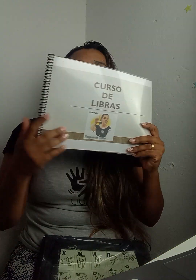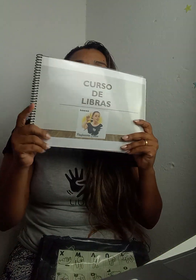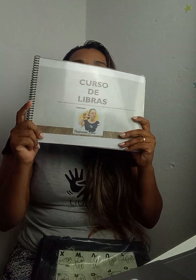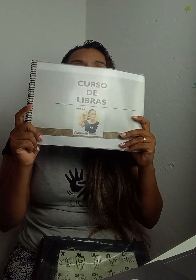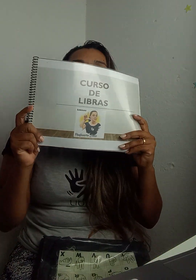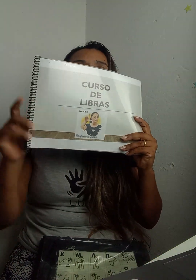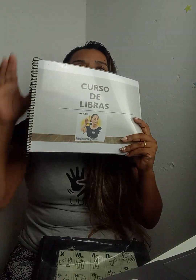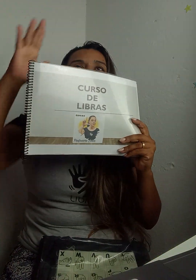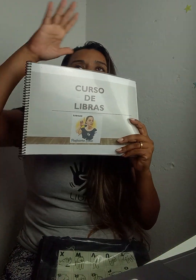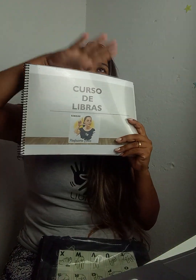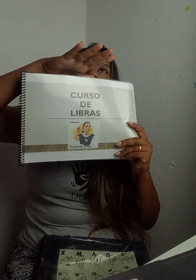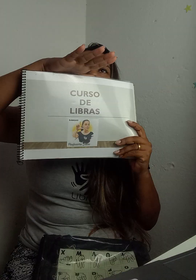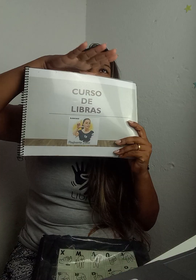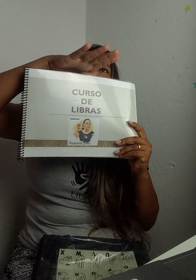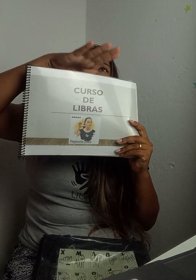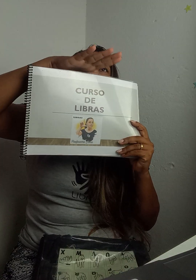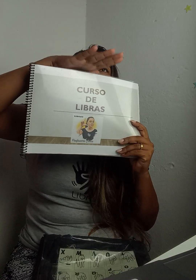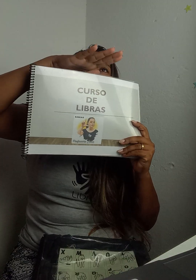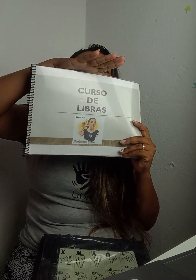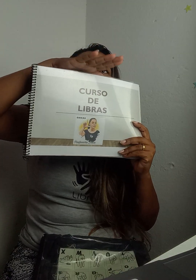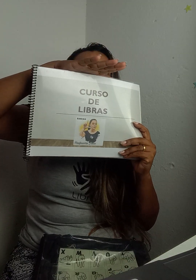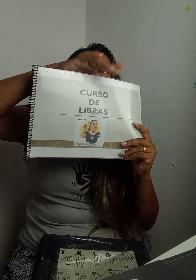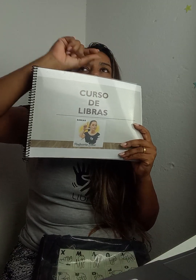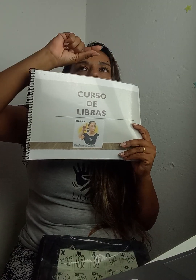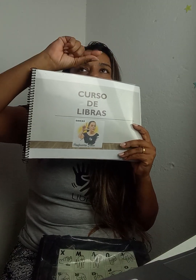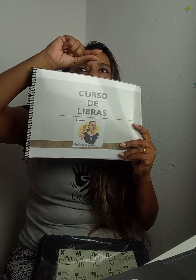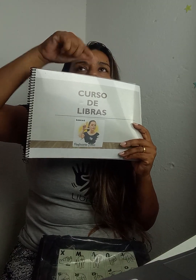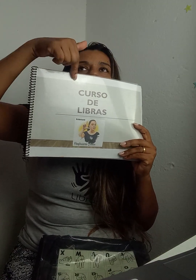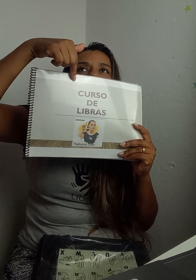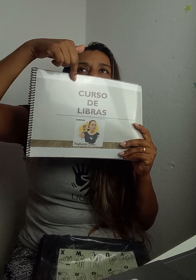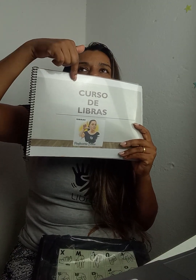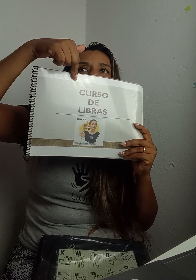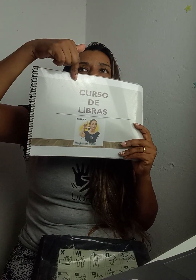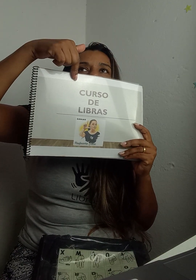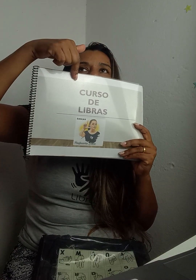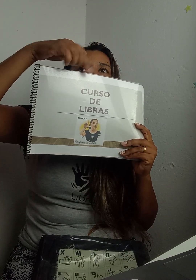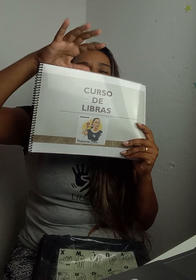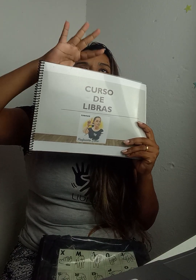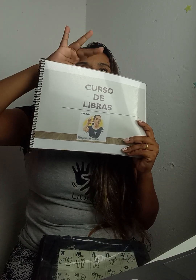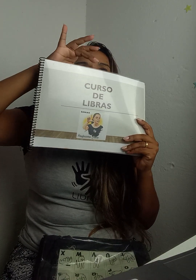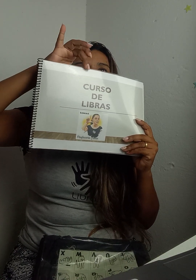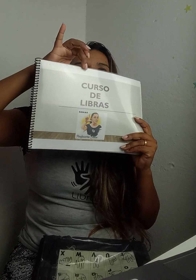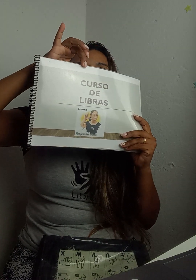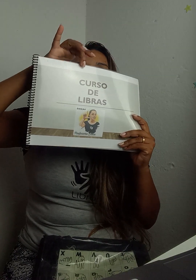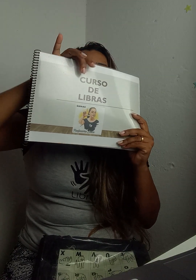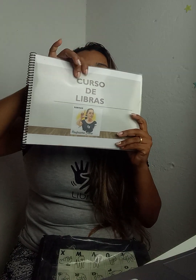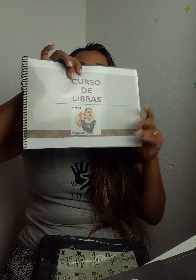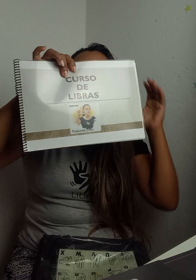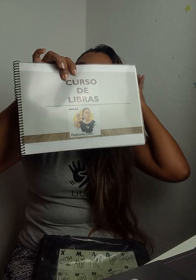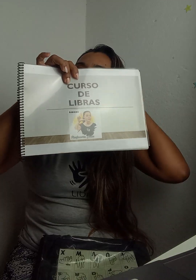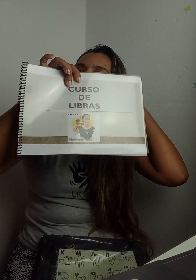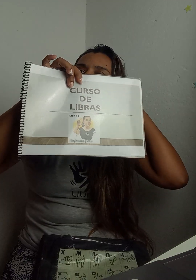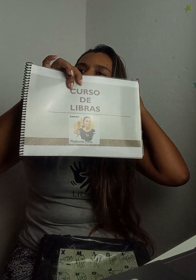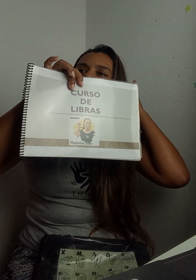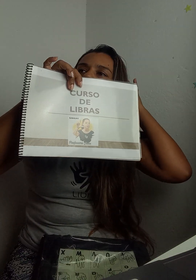apoio, que ele serve tanto para o básico como para o intermediário e um pouquinho do avançado, tá? Esse material de apoio, você